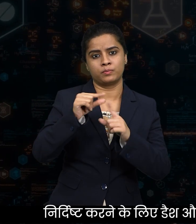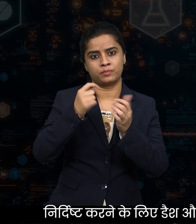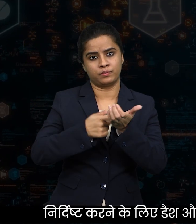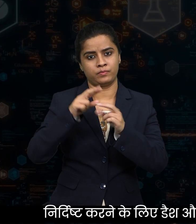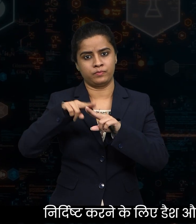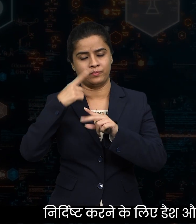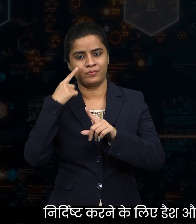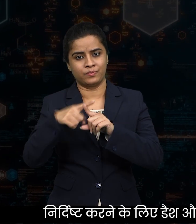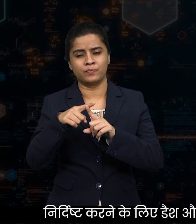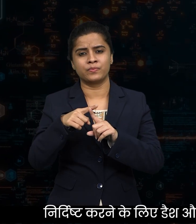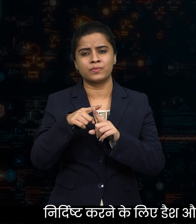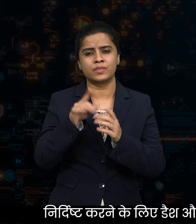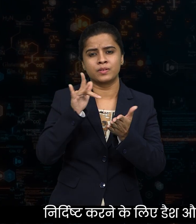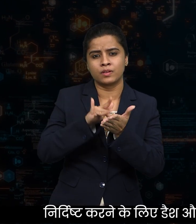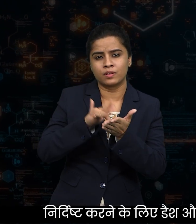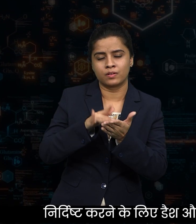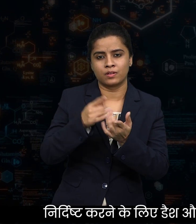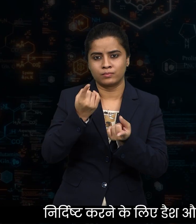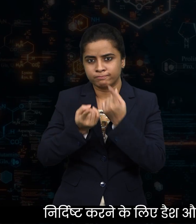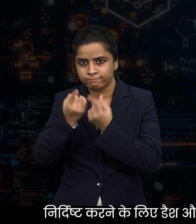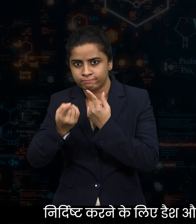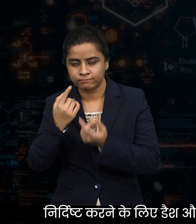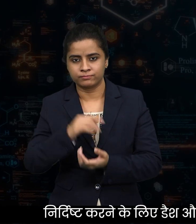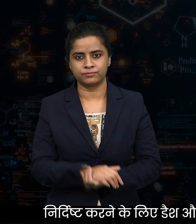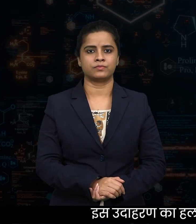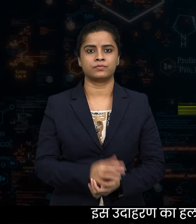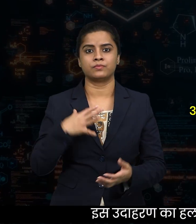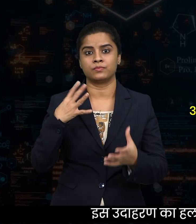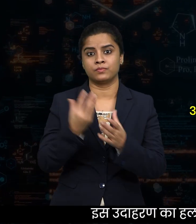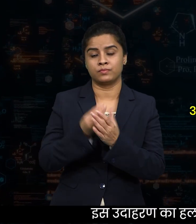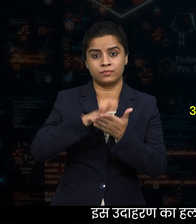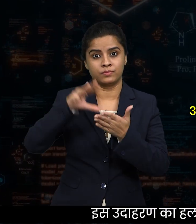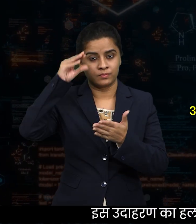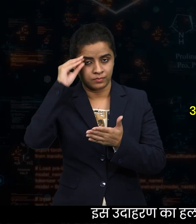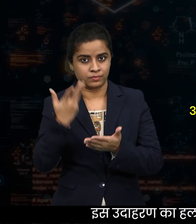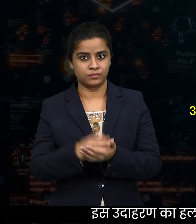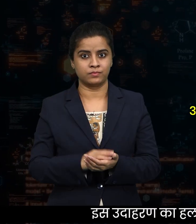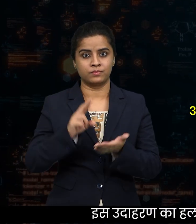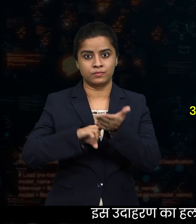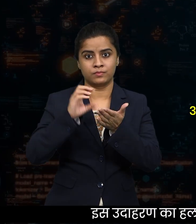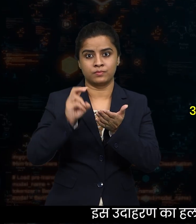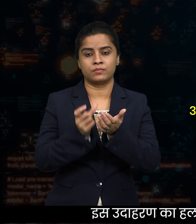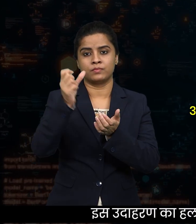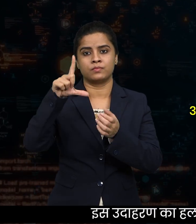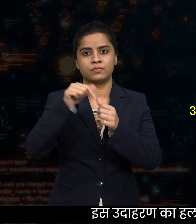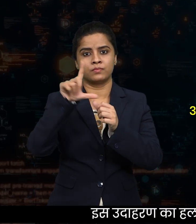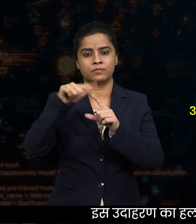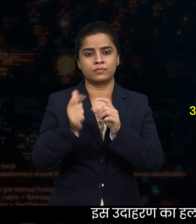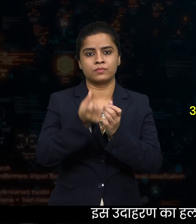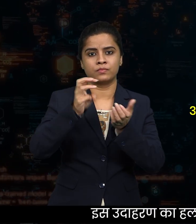एक संख्या का उपयोग करें। इस उदाहरण का हल निकाल कर हम नामावली